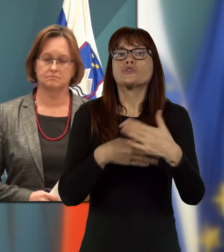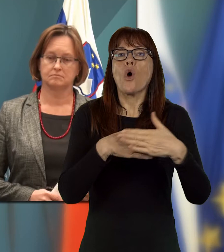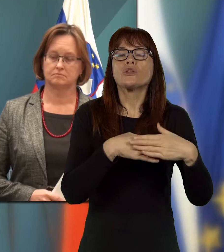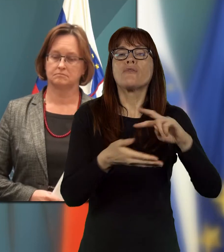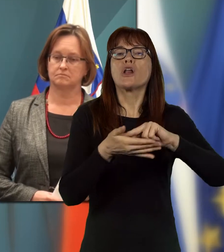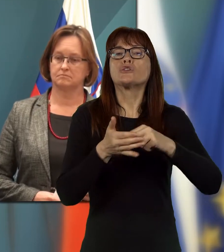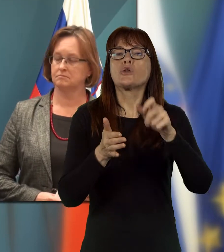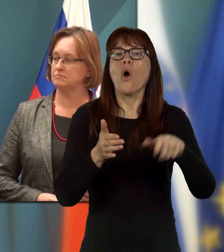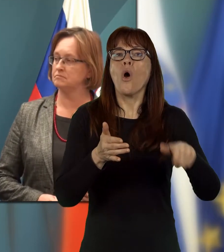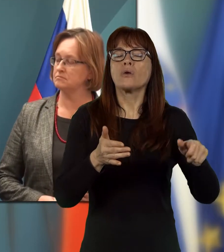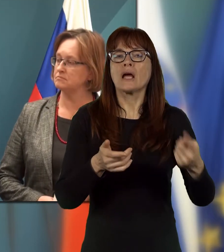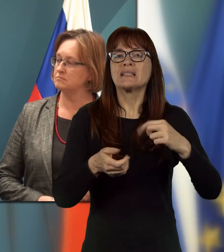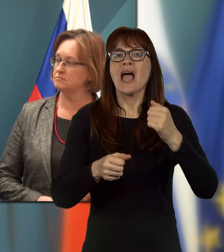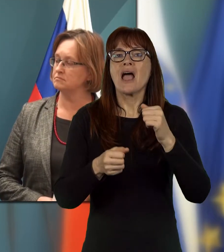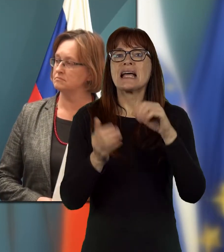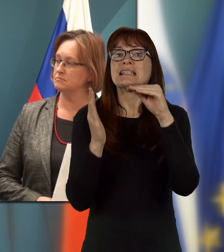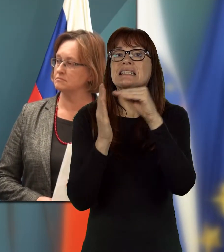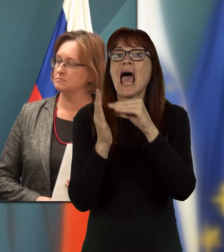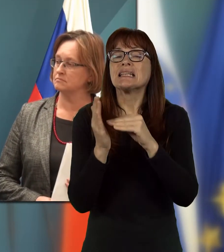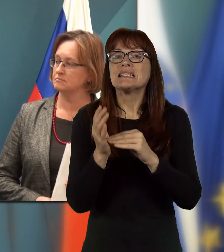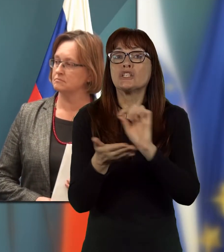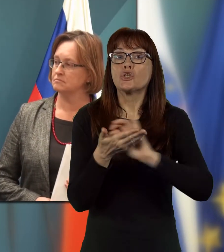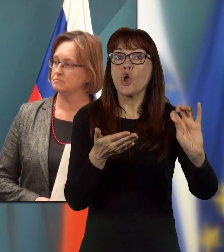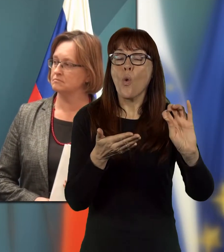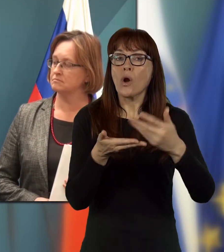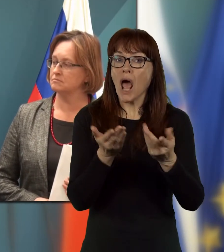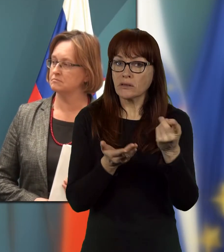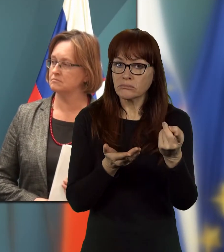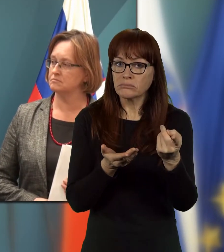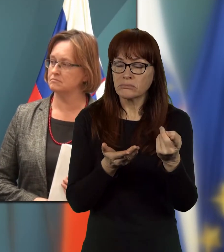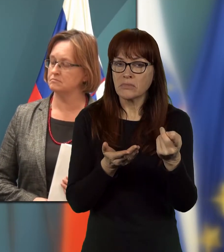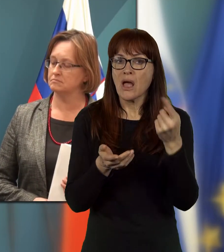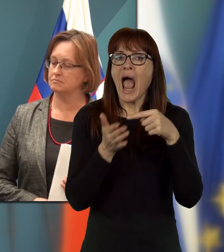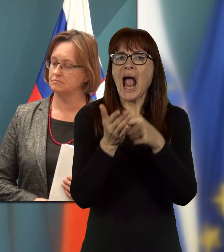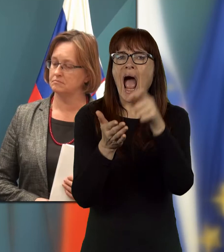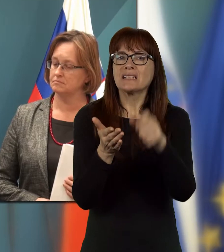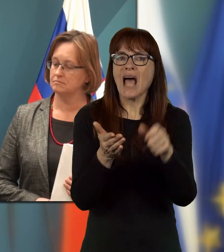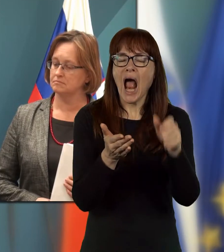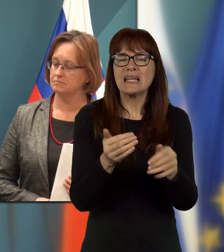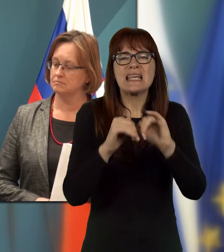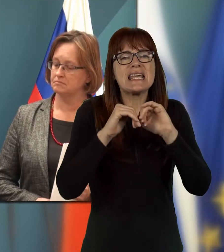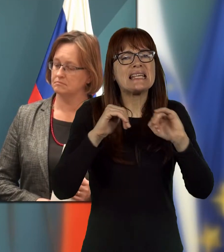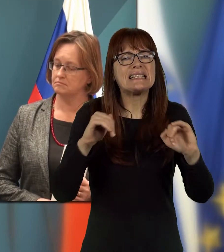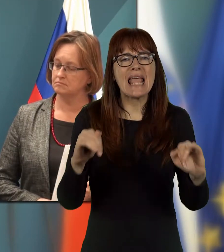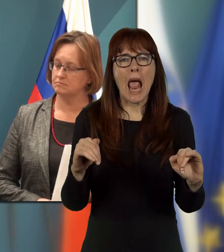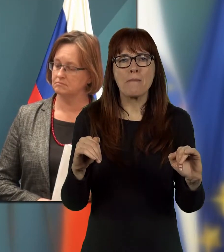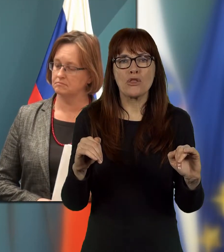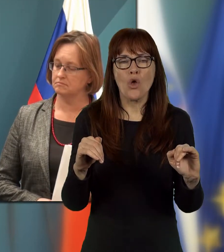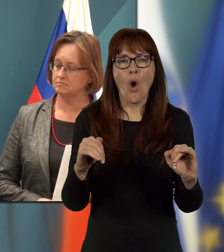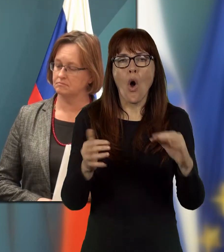tudi strokovnjaki iz statističnega urada, zato ker seveda kazalniki so